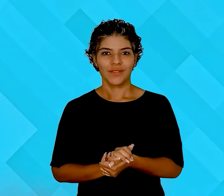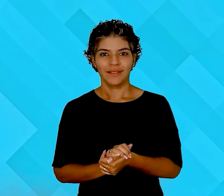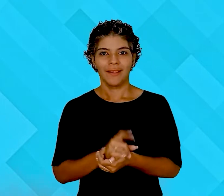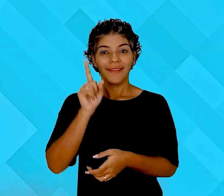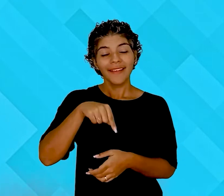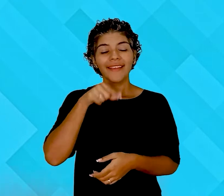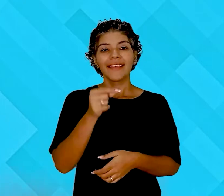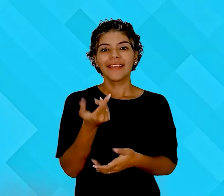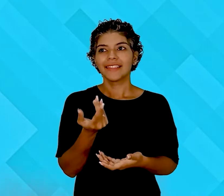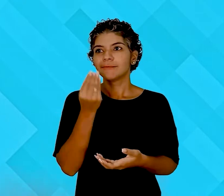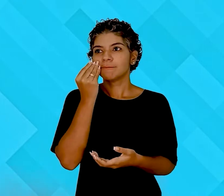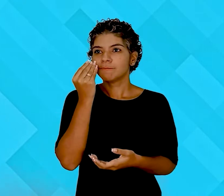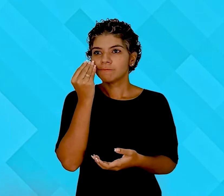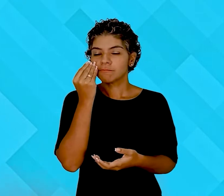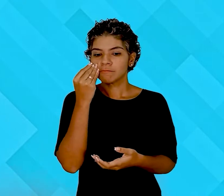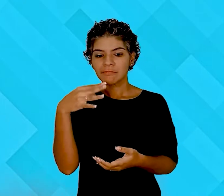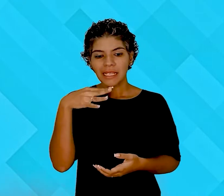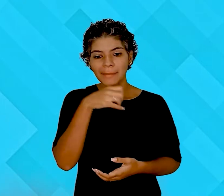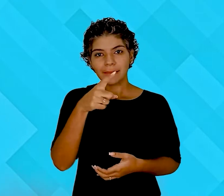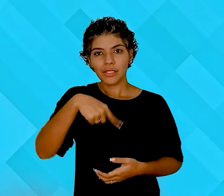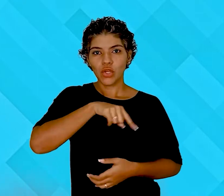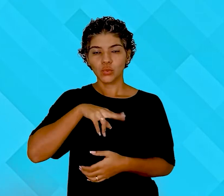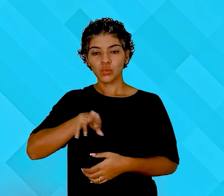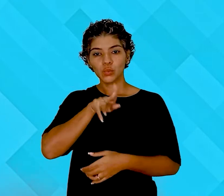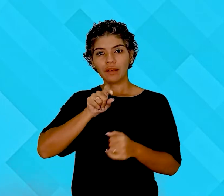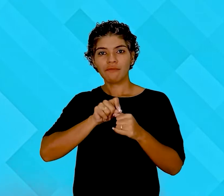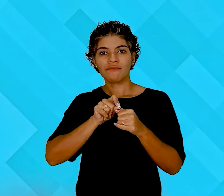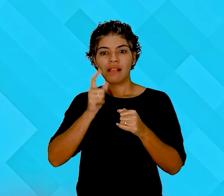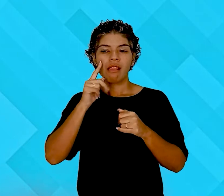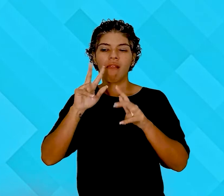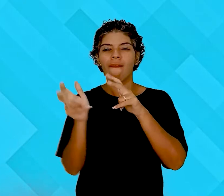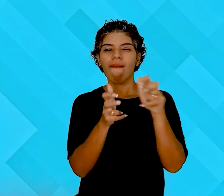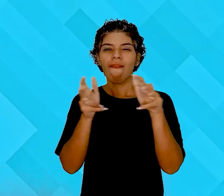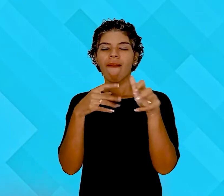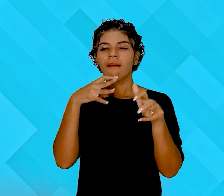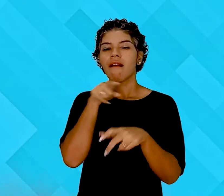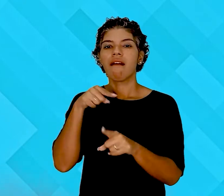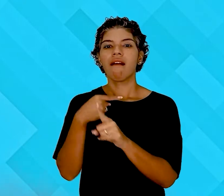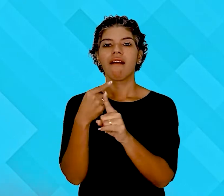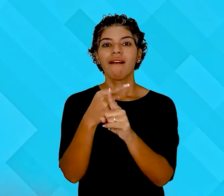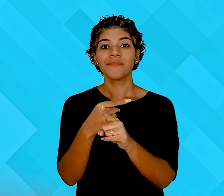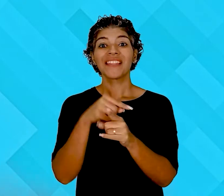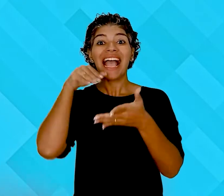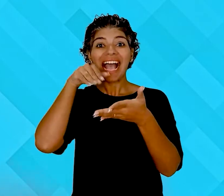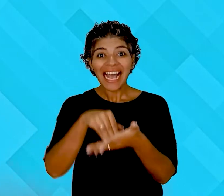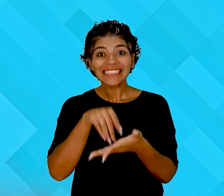a gente como usuário faz. Então, até a mensagem que a gente digitou e não mandou, está lá. Ela é recurso para